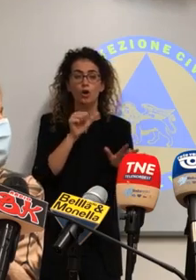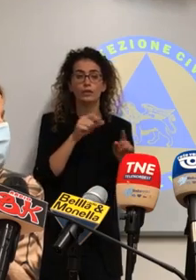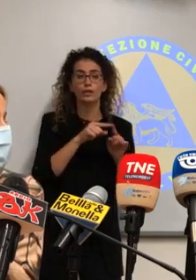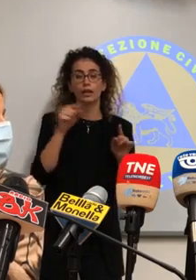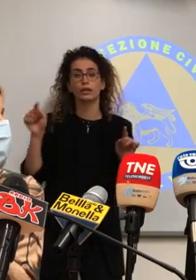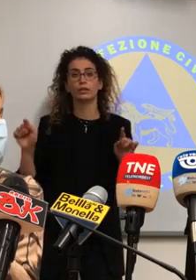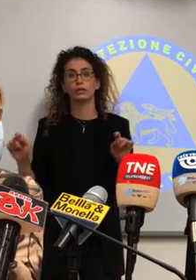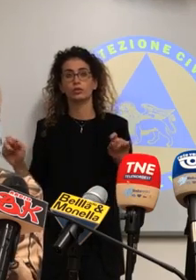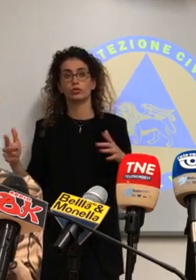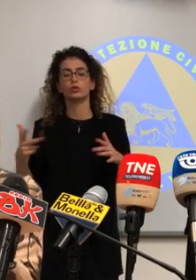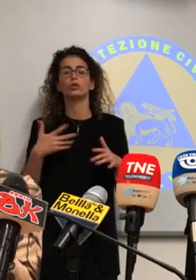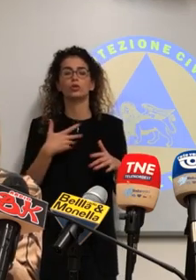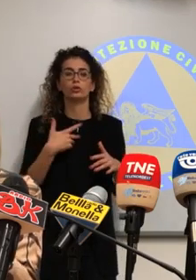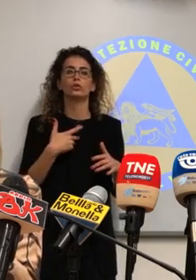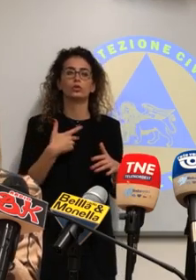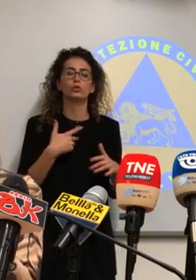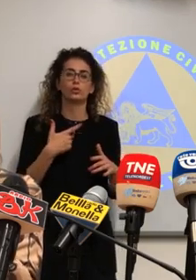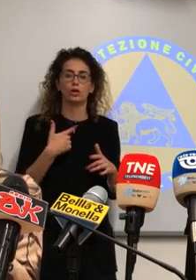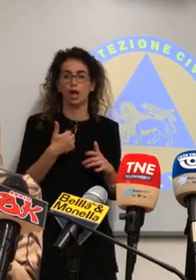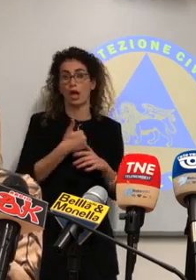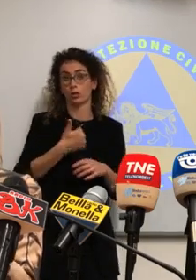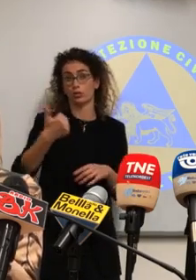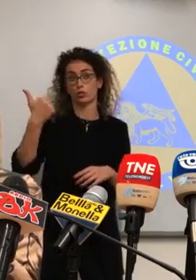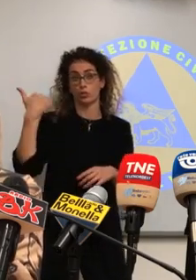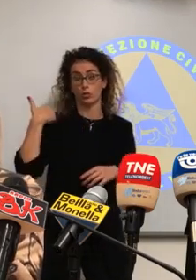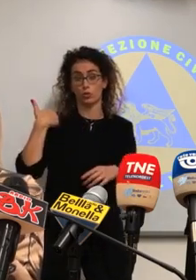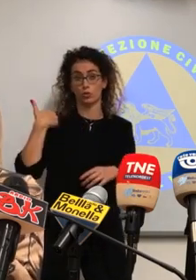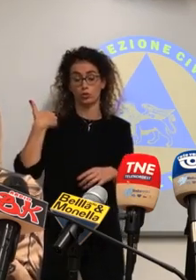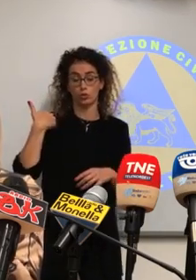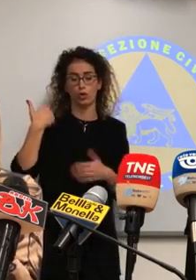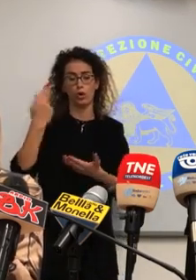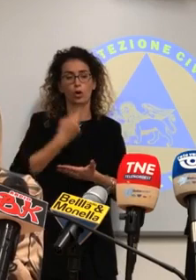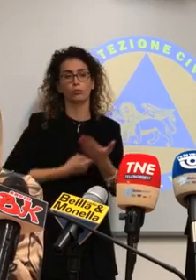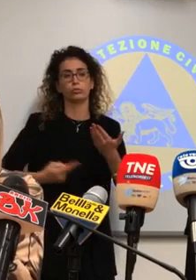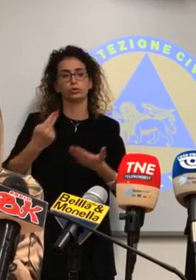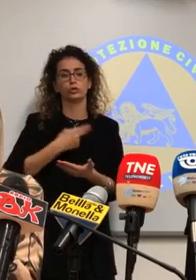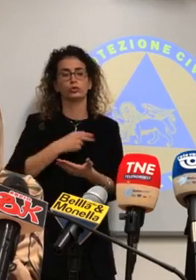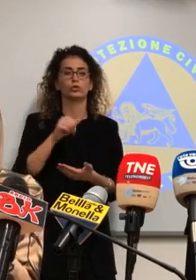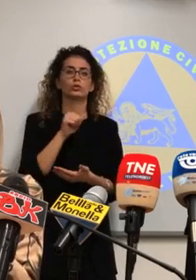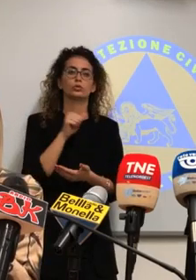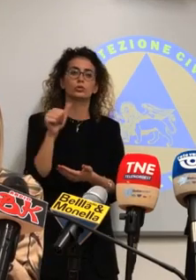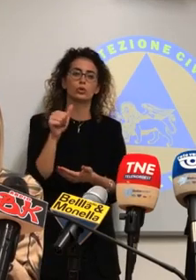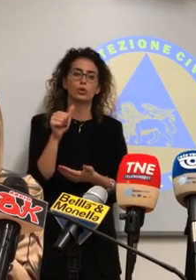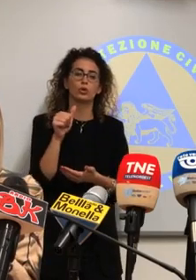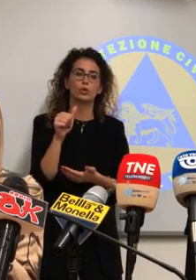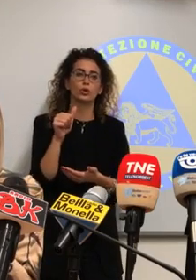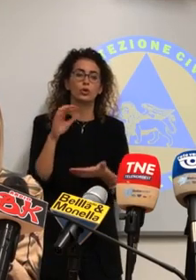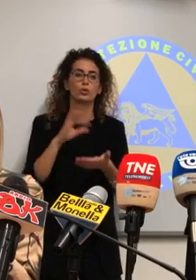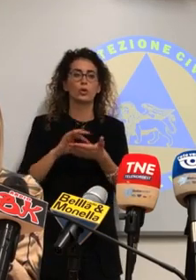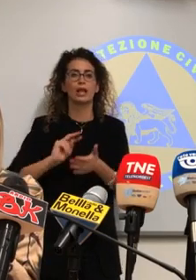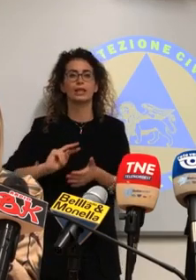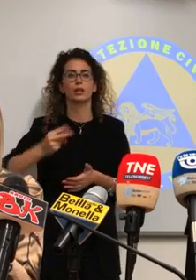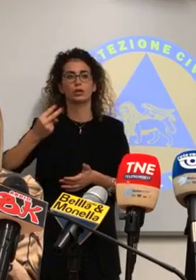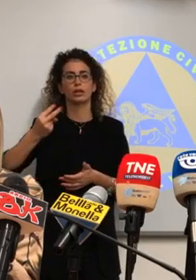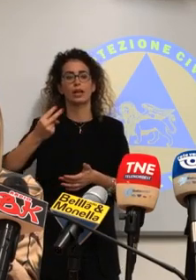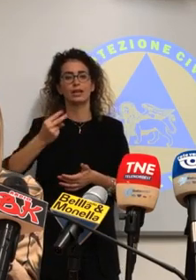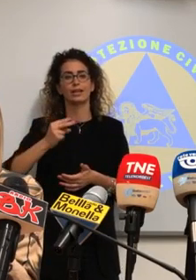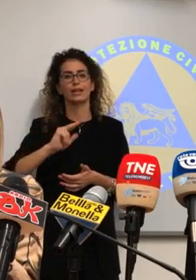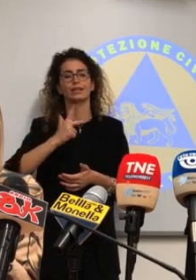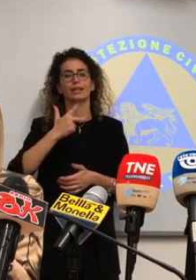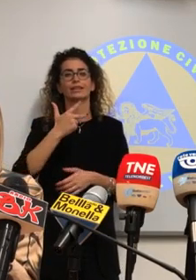primarie. Sì, l'anno scorso avevamo fatto un progetto solo sulle scuole secondarie e sulla terza